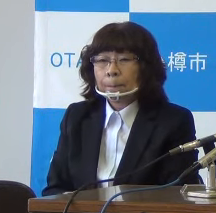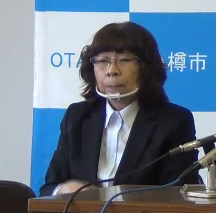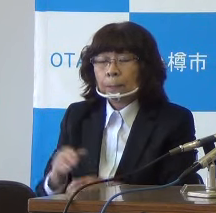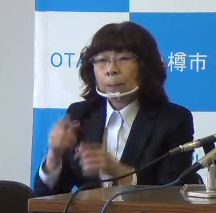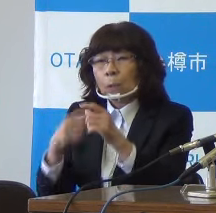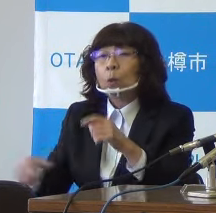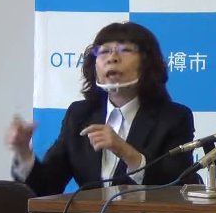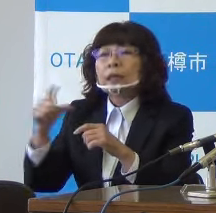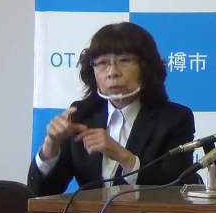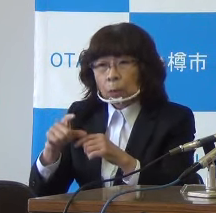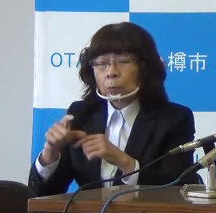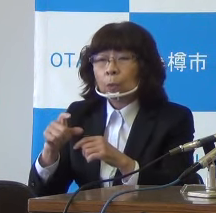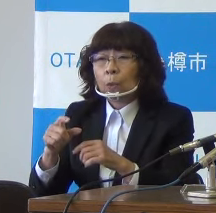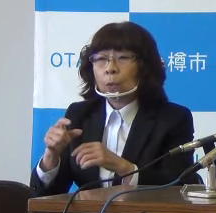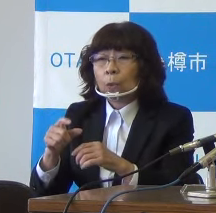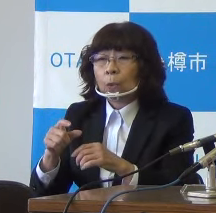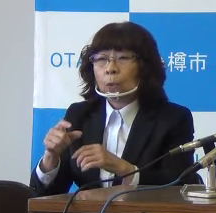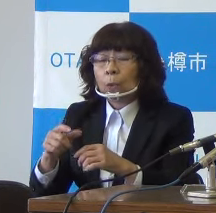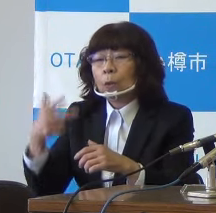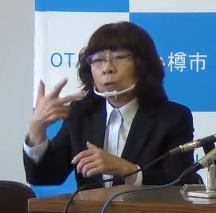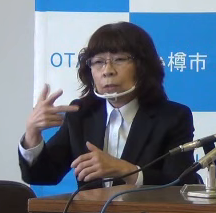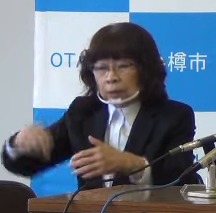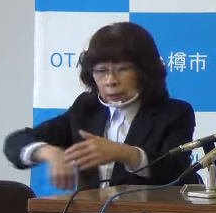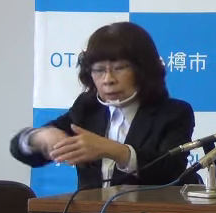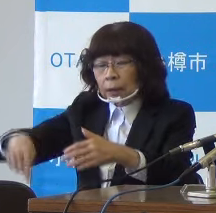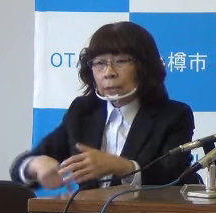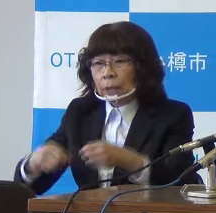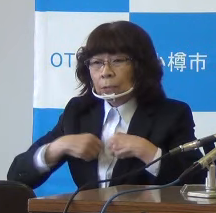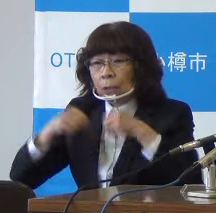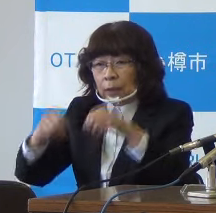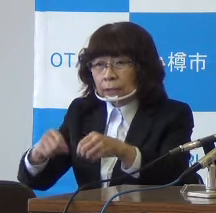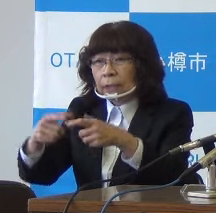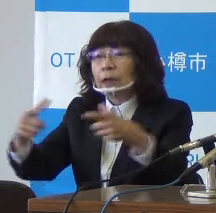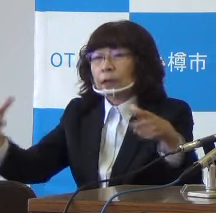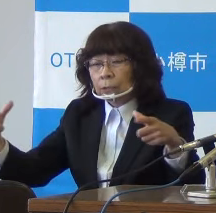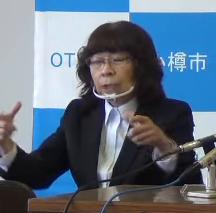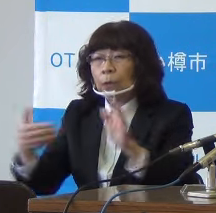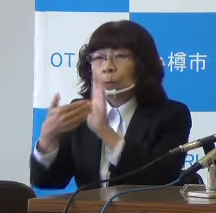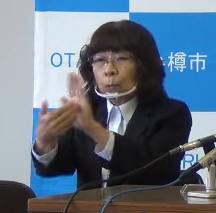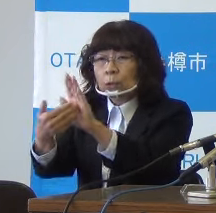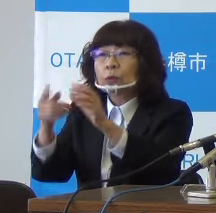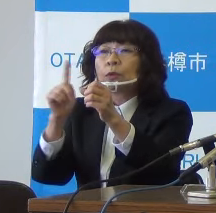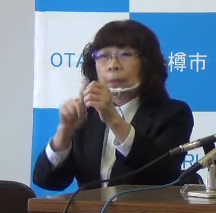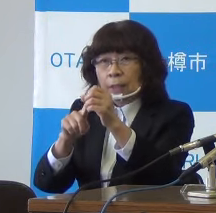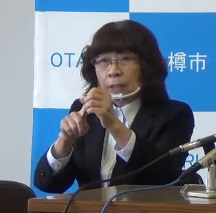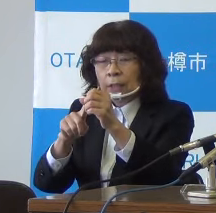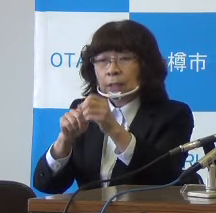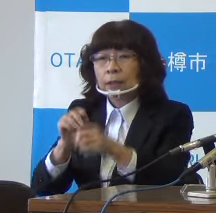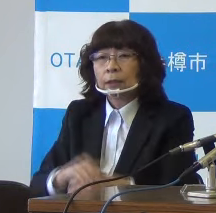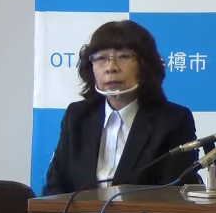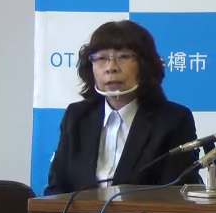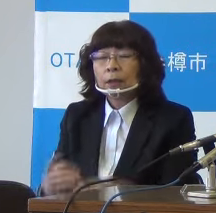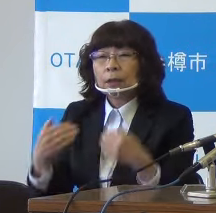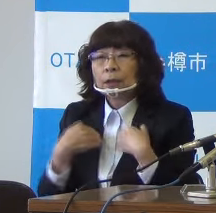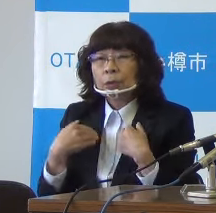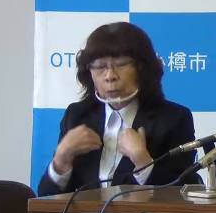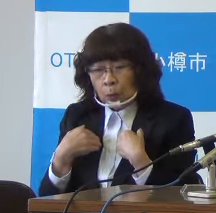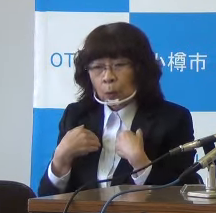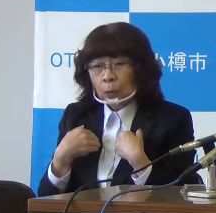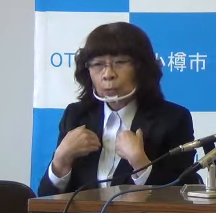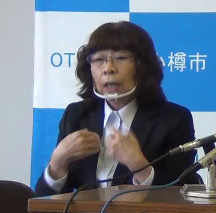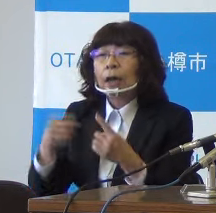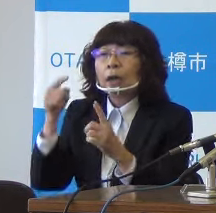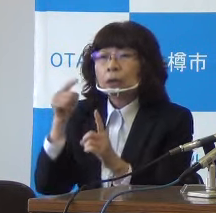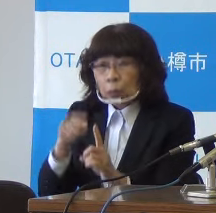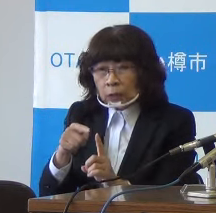以上の市内での感染拡大を防止するためには必要な措